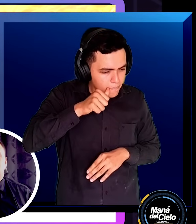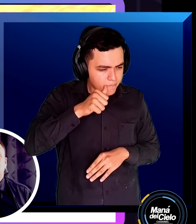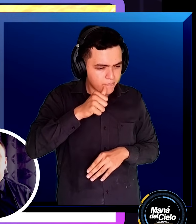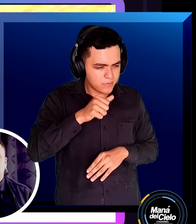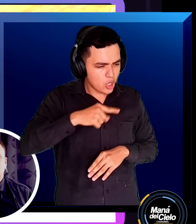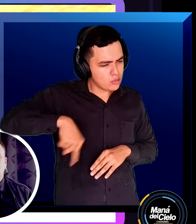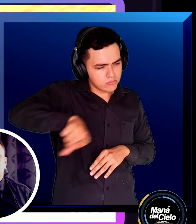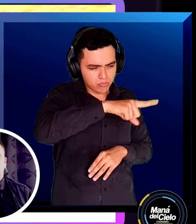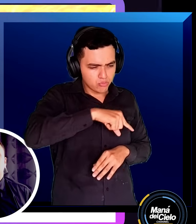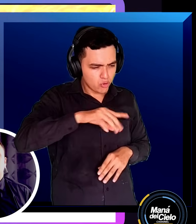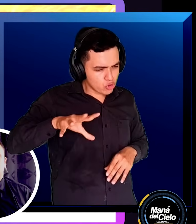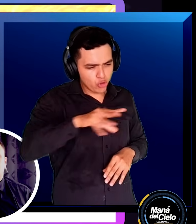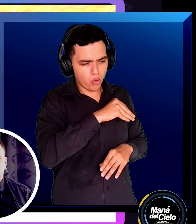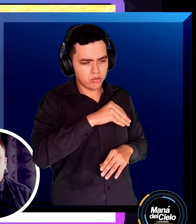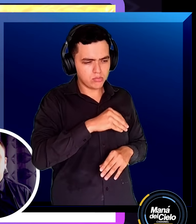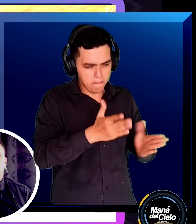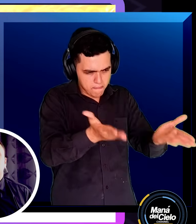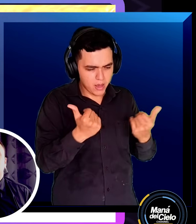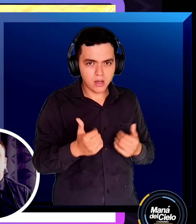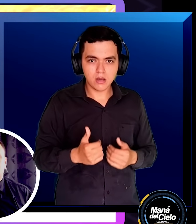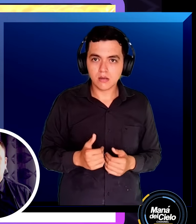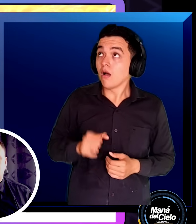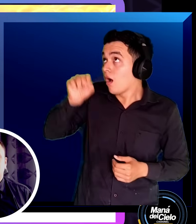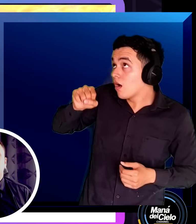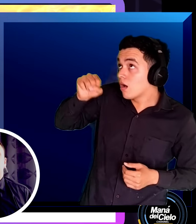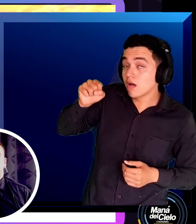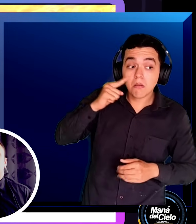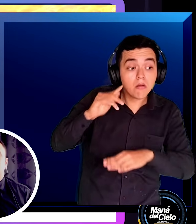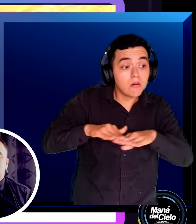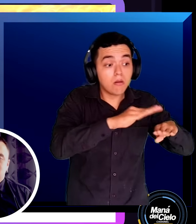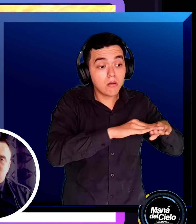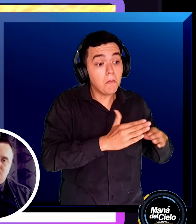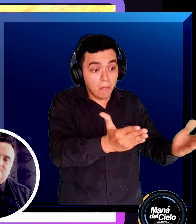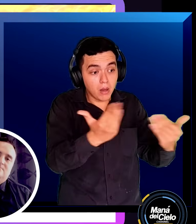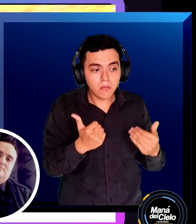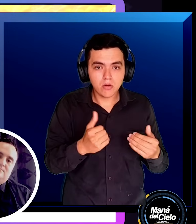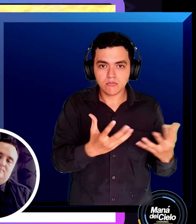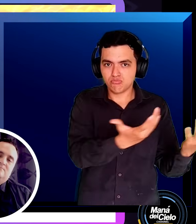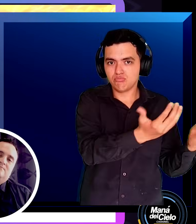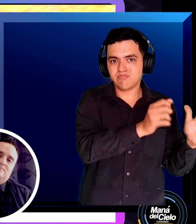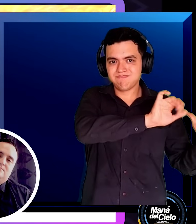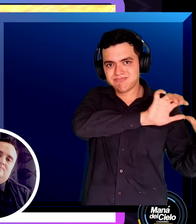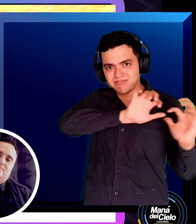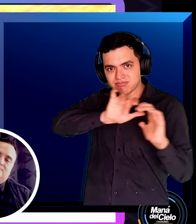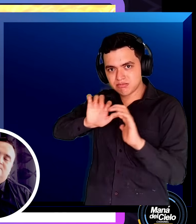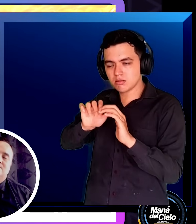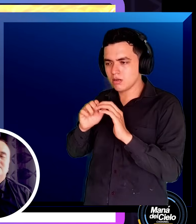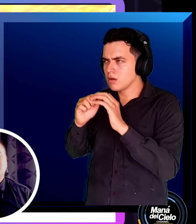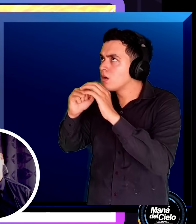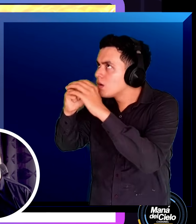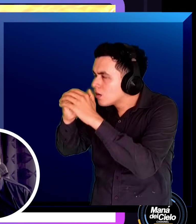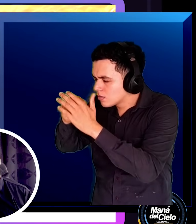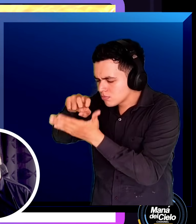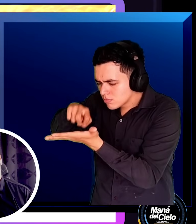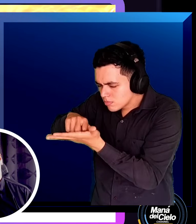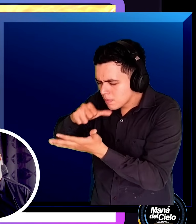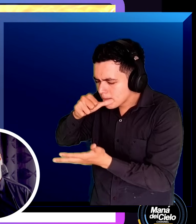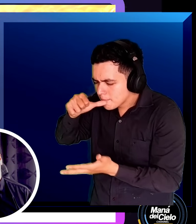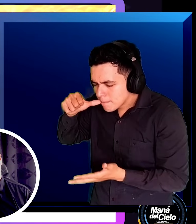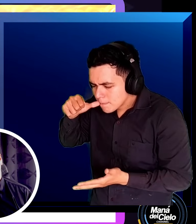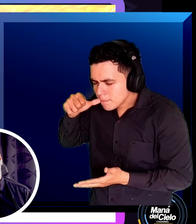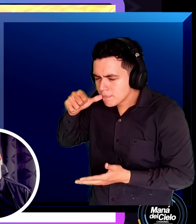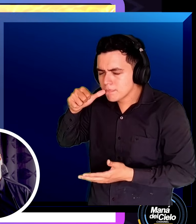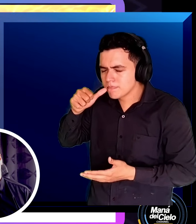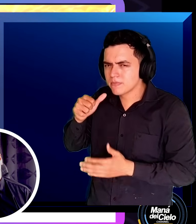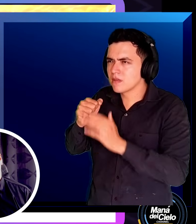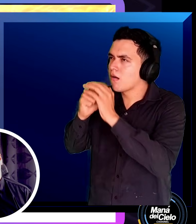Número dos, para nuestros hijos. Y número tres, para nuestros bienes.